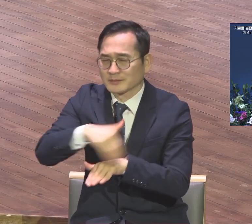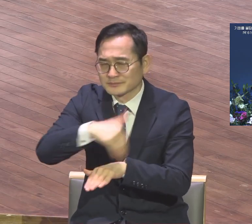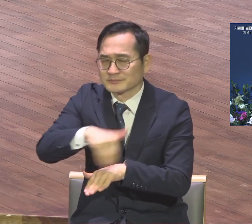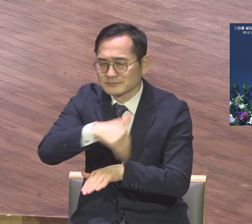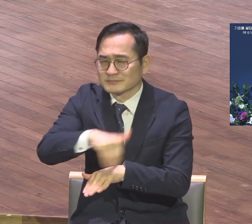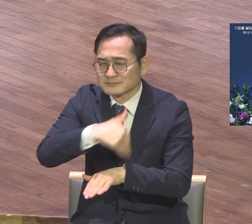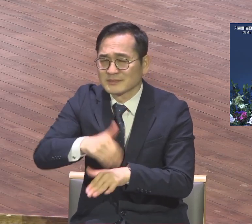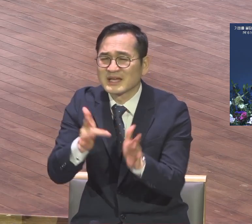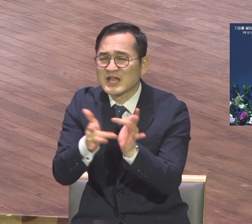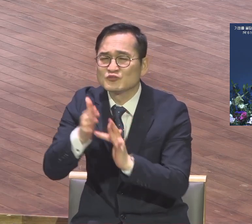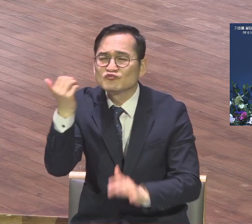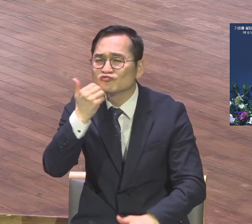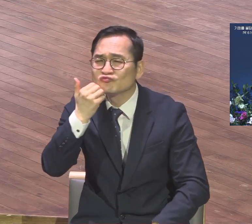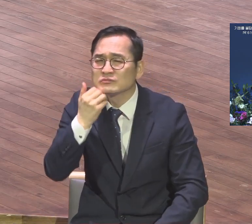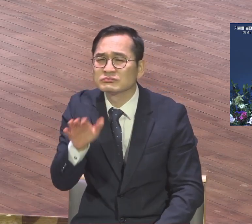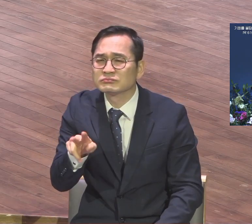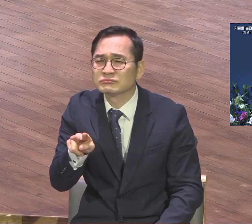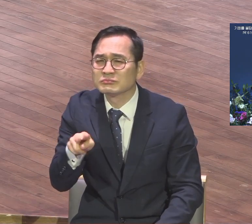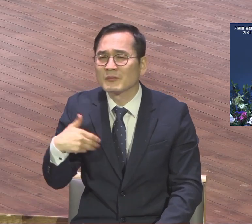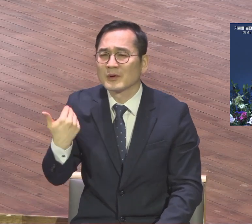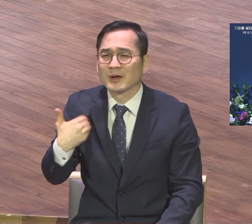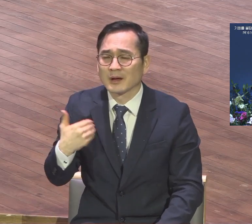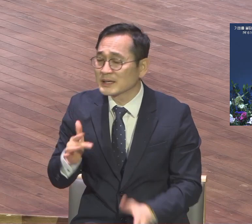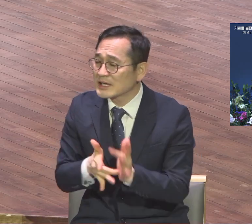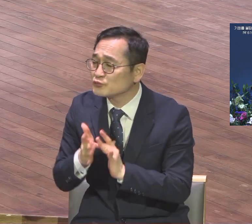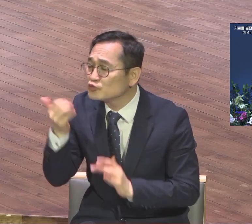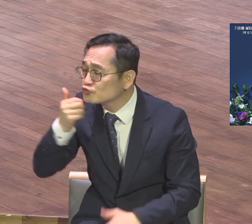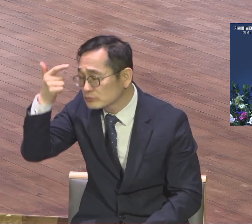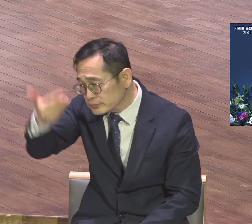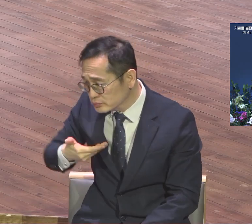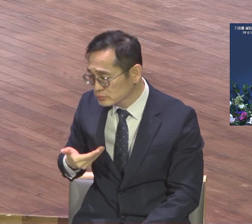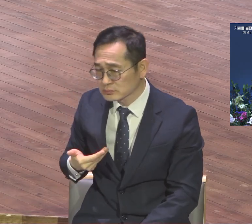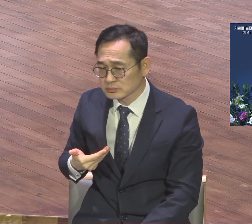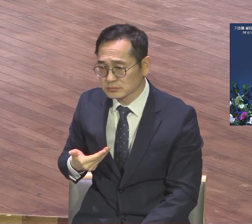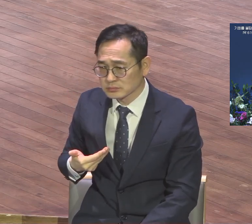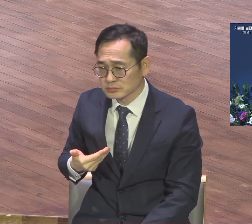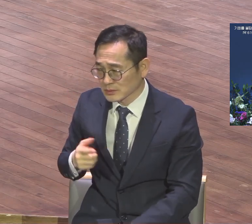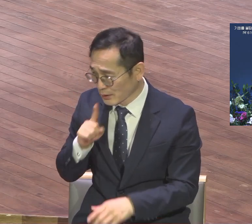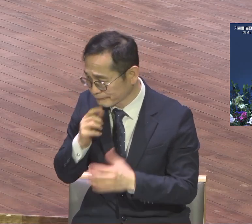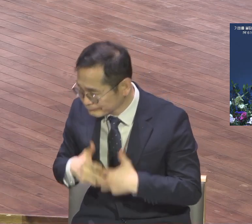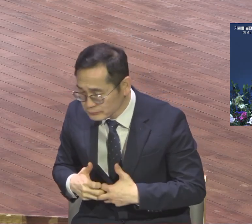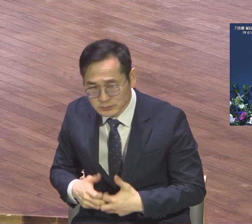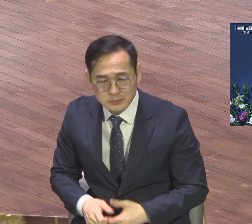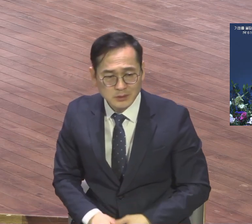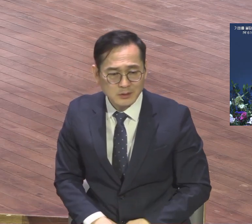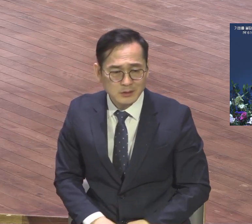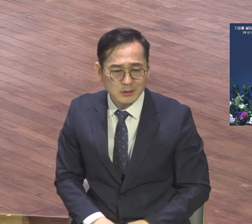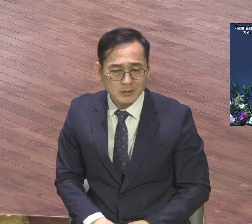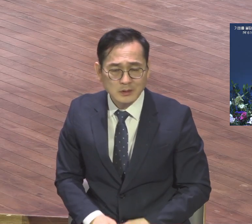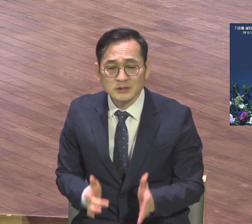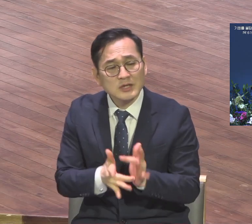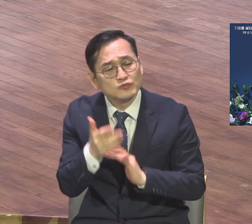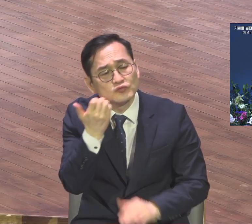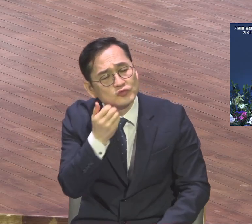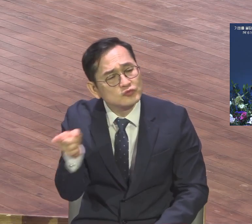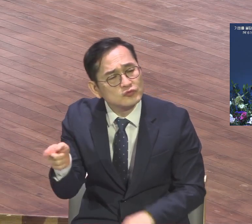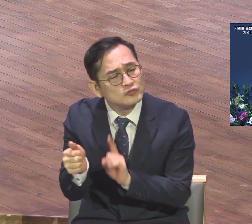다니면서도 예수님이 누구세요? 라고 물으면 답을 못해요. 예수님이 누구십니까?